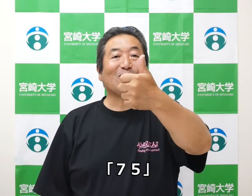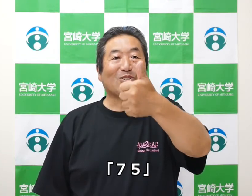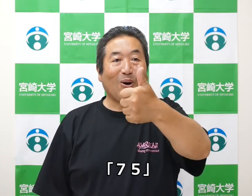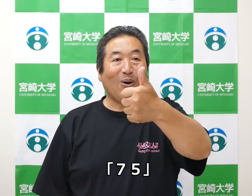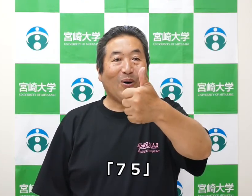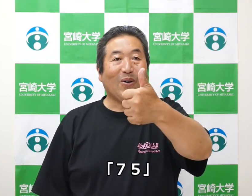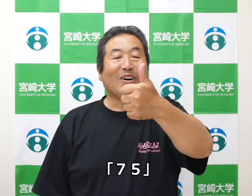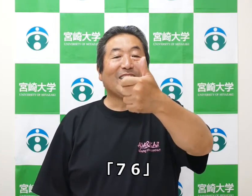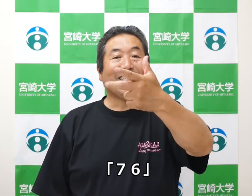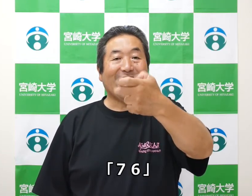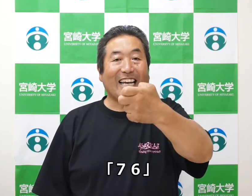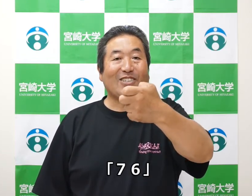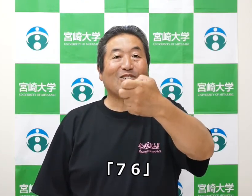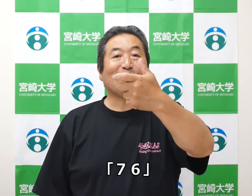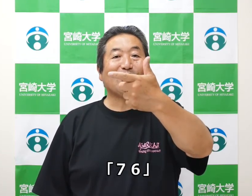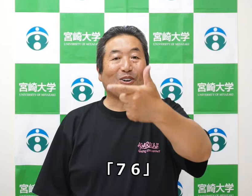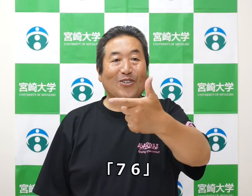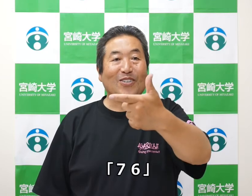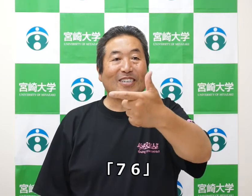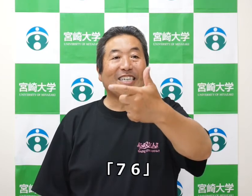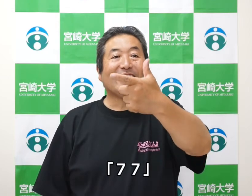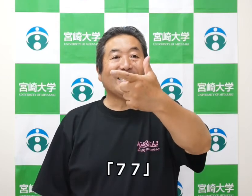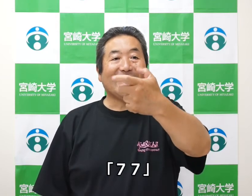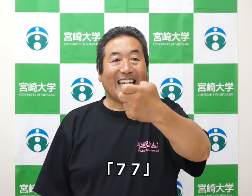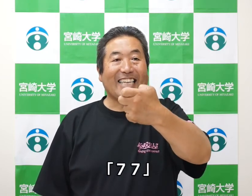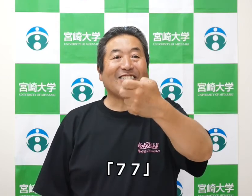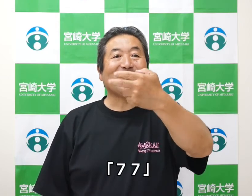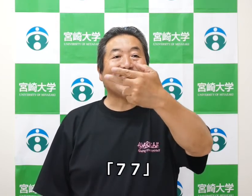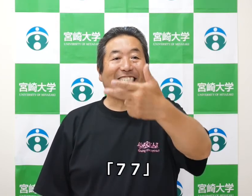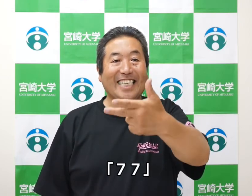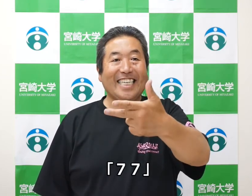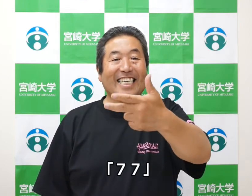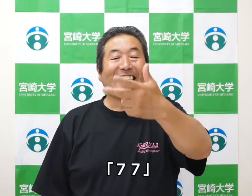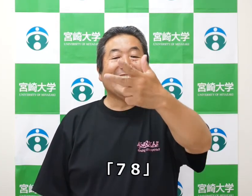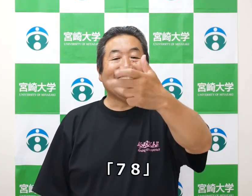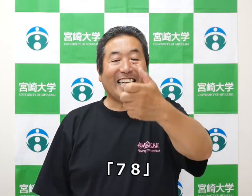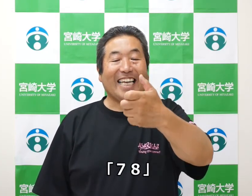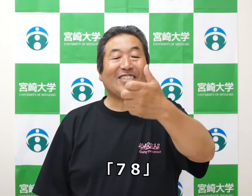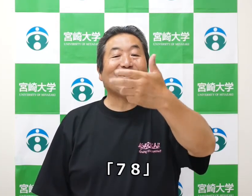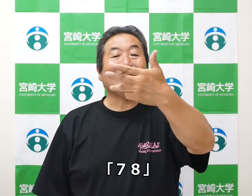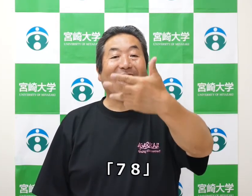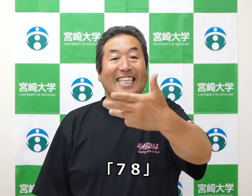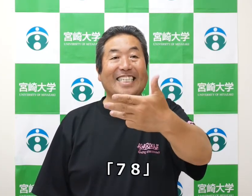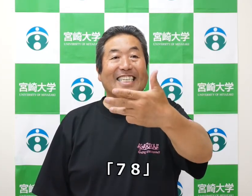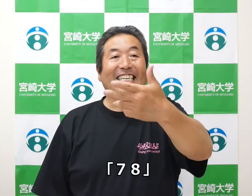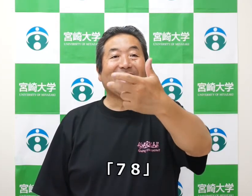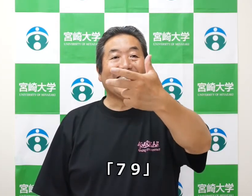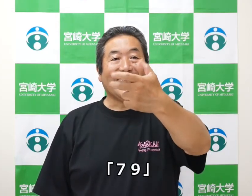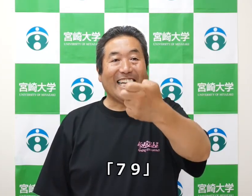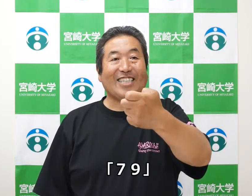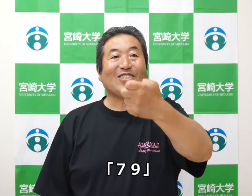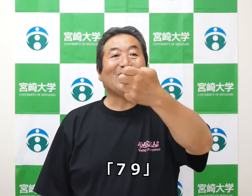75、76、77、78、